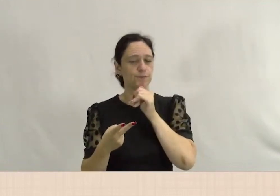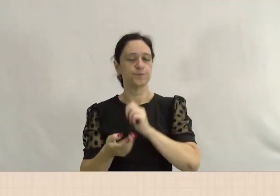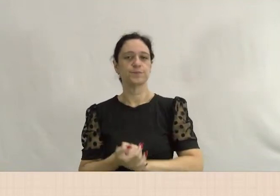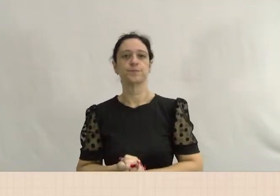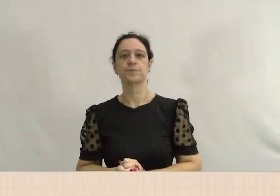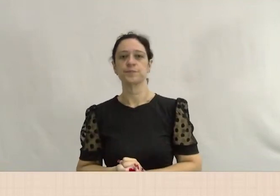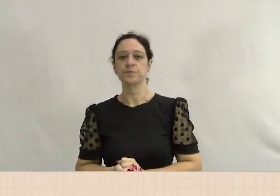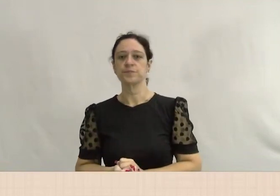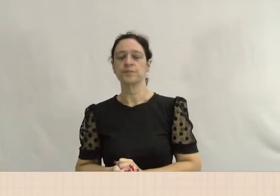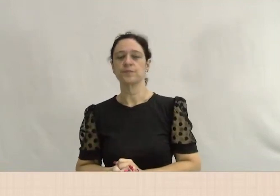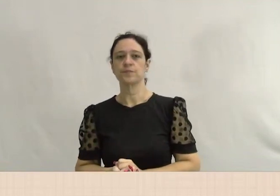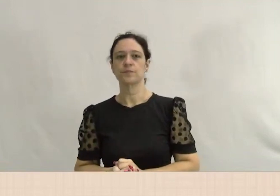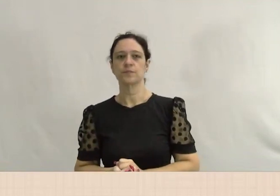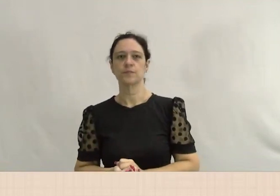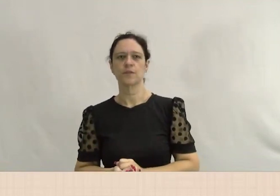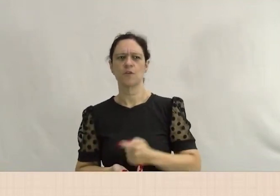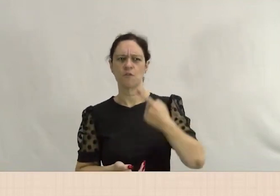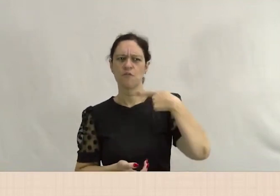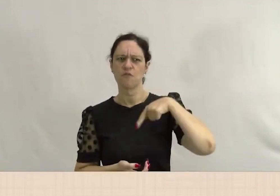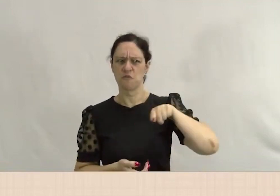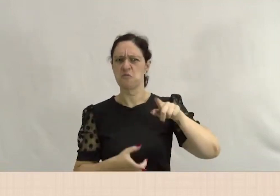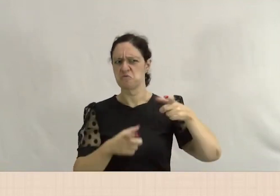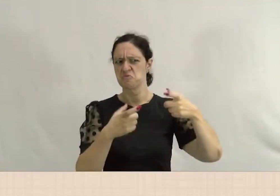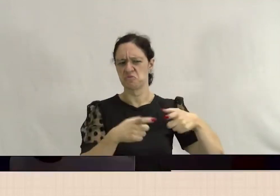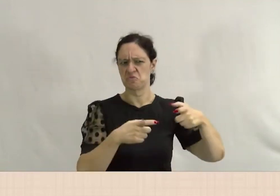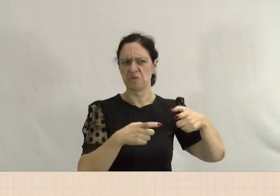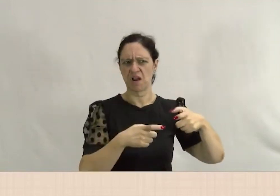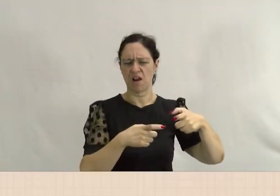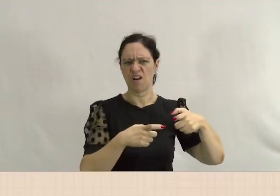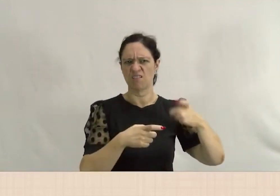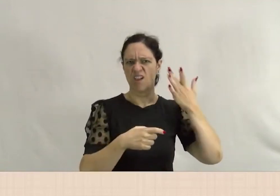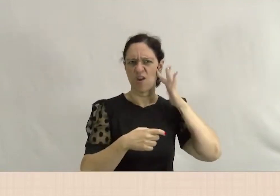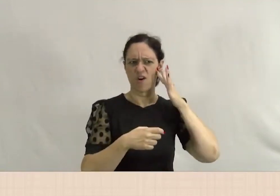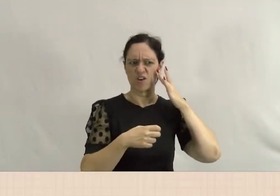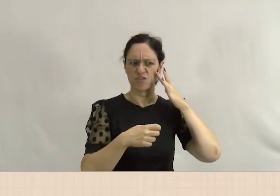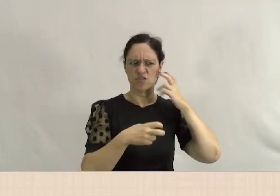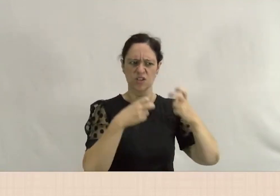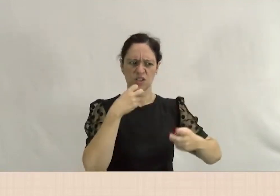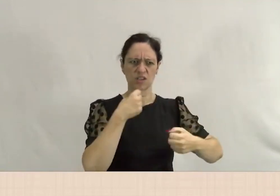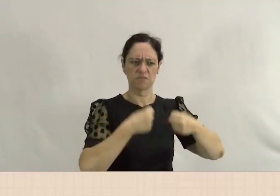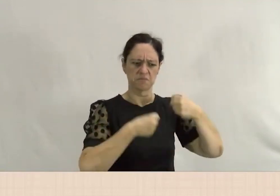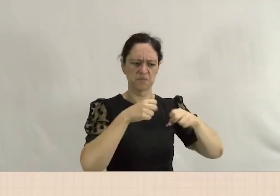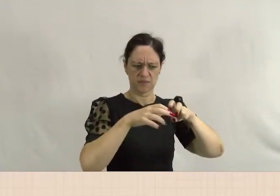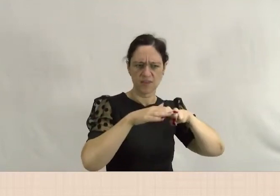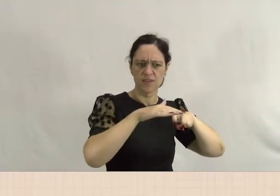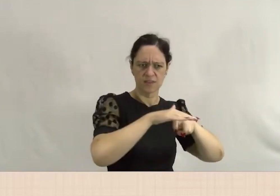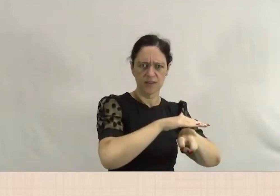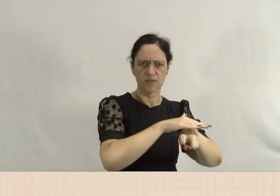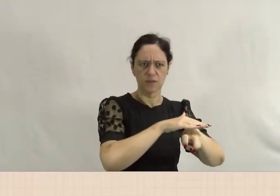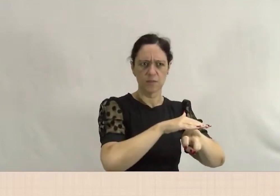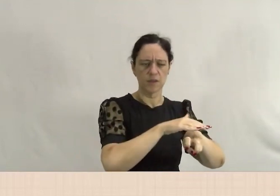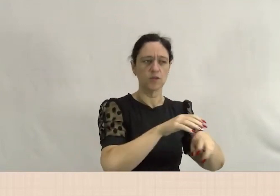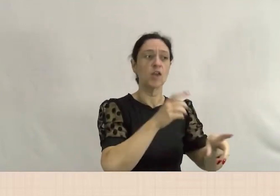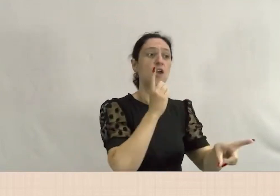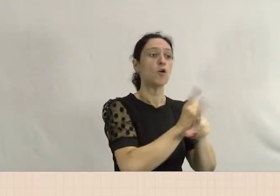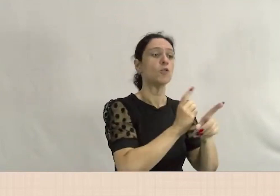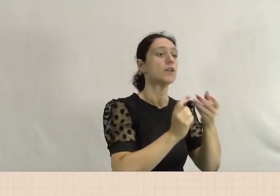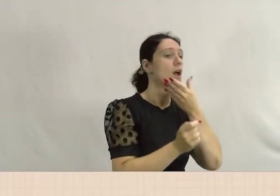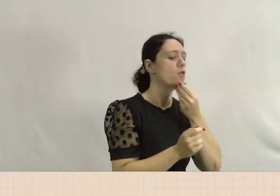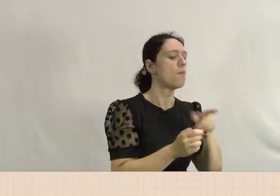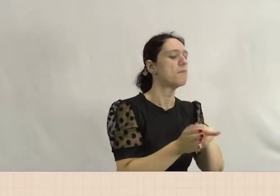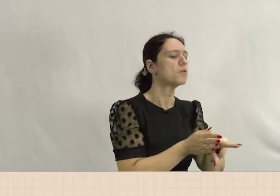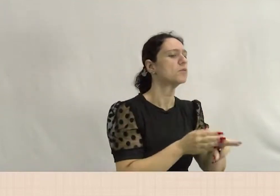foram, não sei se é no shopping ou no estacionamento, contactaram um homem: posso orar por